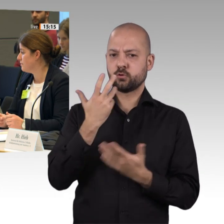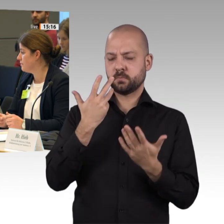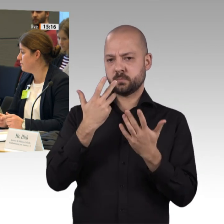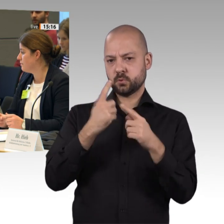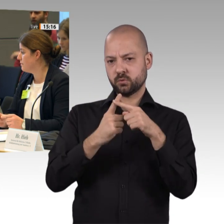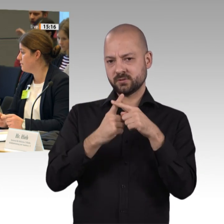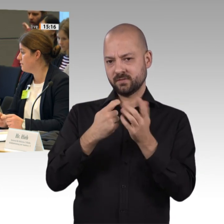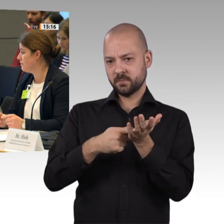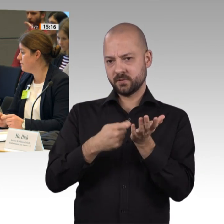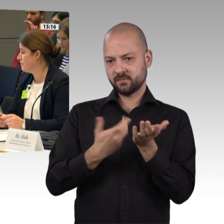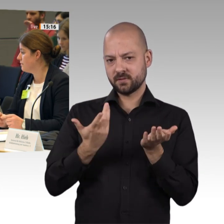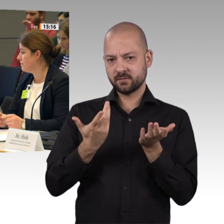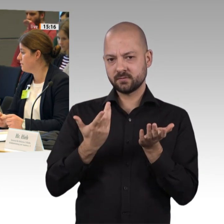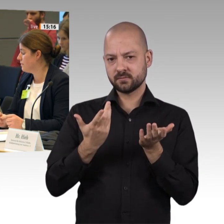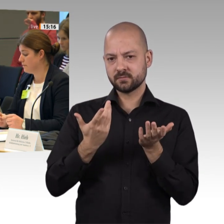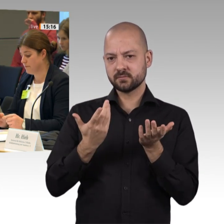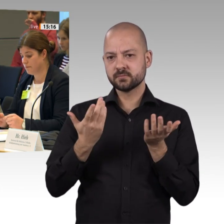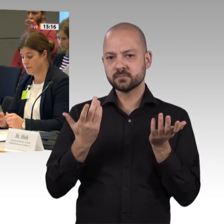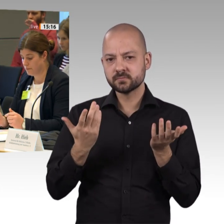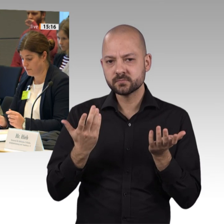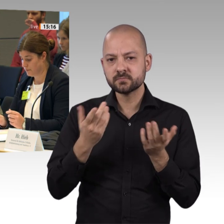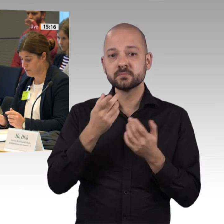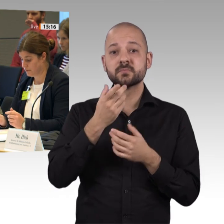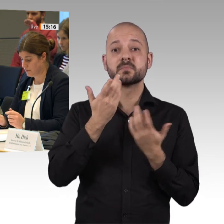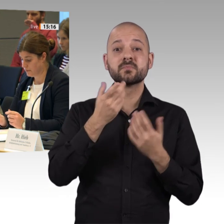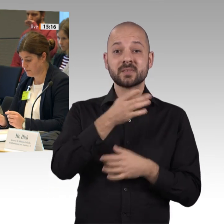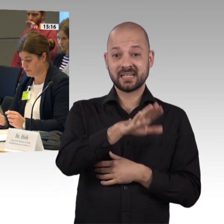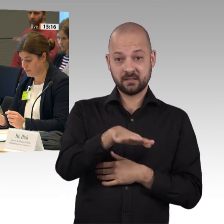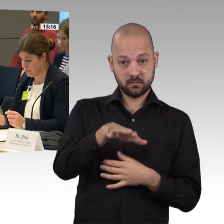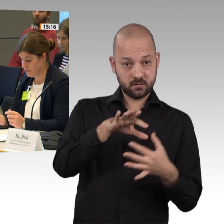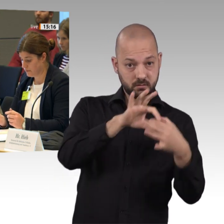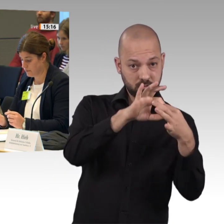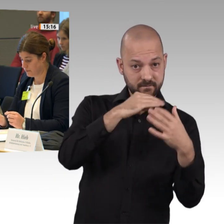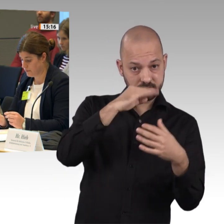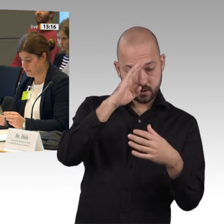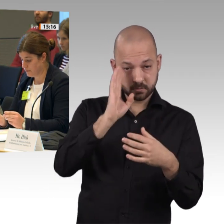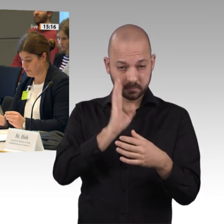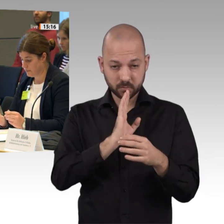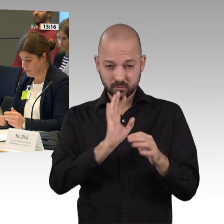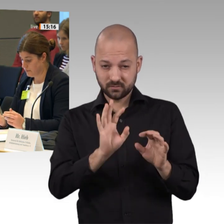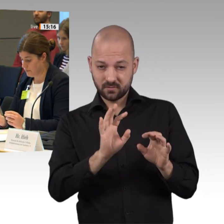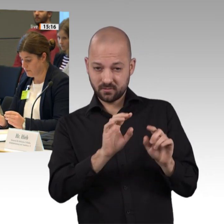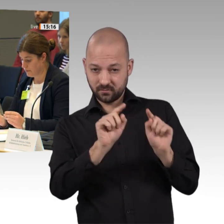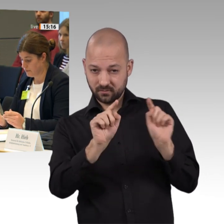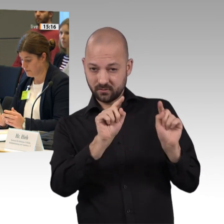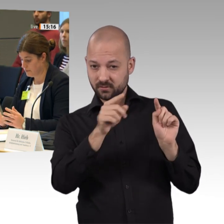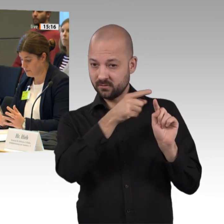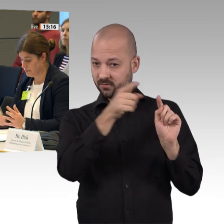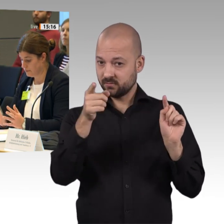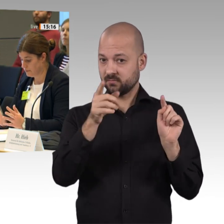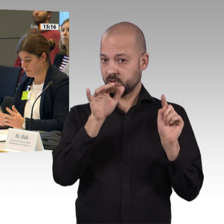Elternteil mit Behinderung oftmals ein unzureichendes Einkommen, da dieses aufgrund der Leistung der Eingliederungshilfe gekürzt wird. Und zum anderen